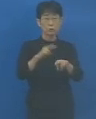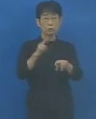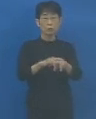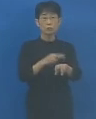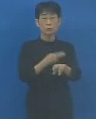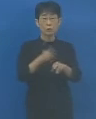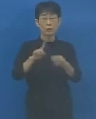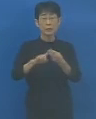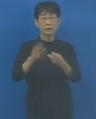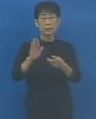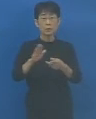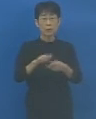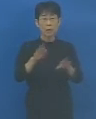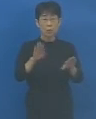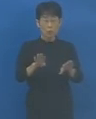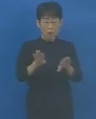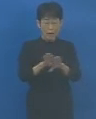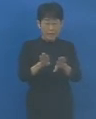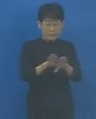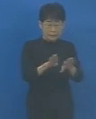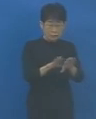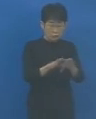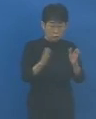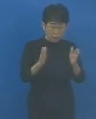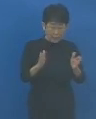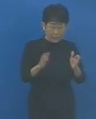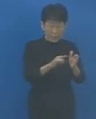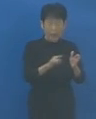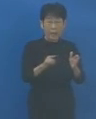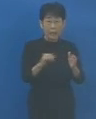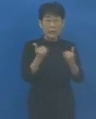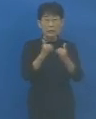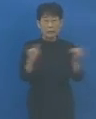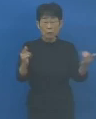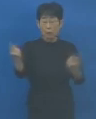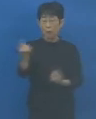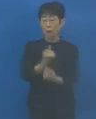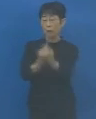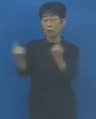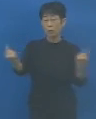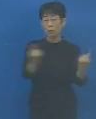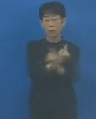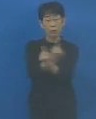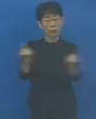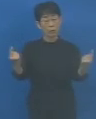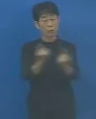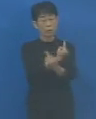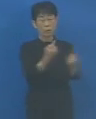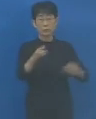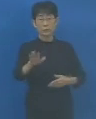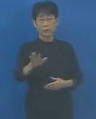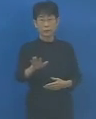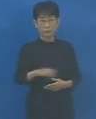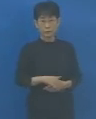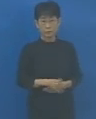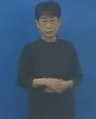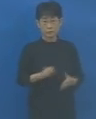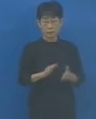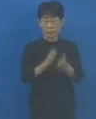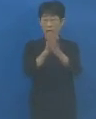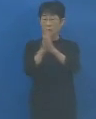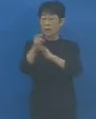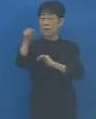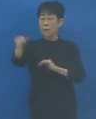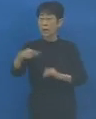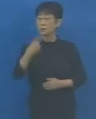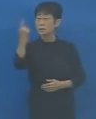はやはりこの連休期間を中心としてですね、人が動いています。で県外へ